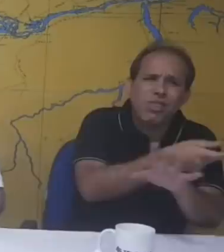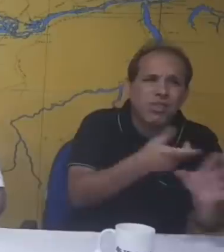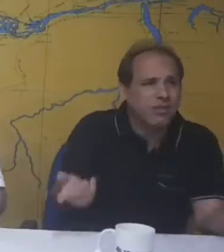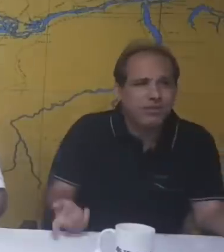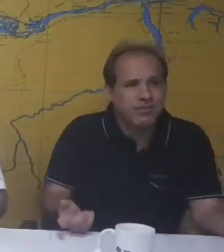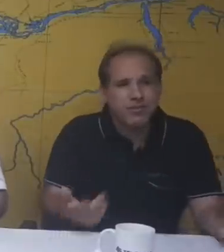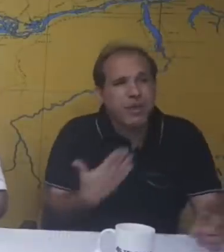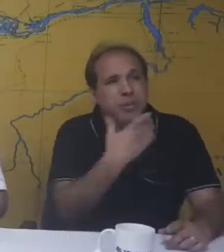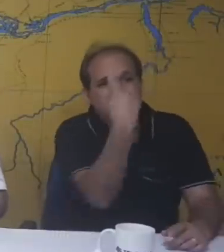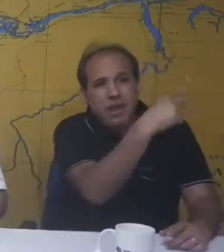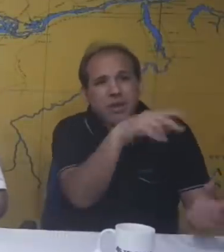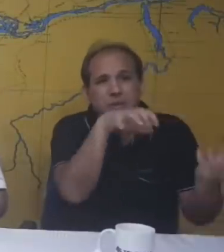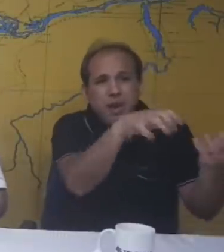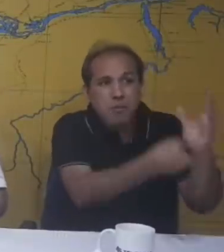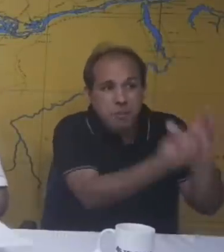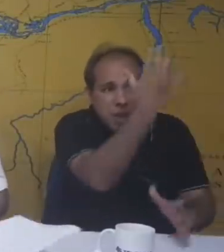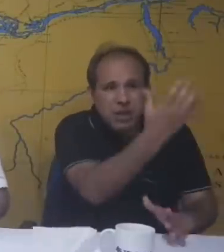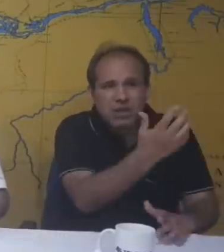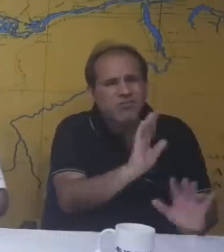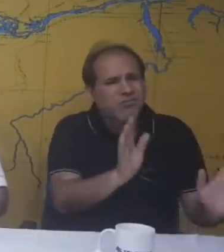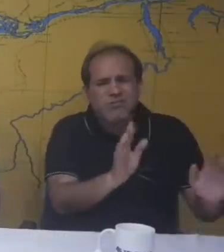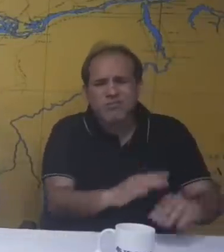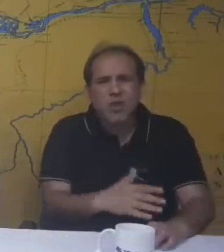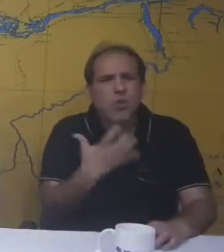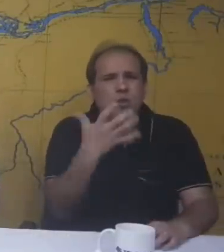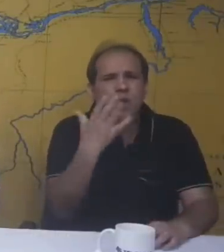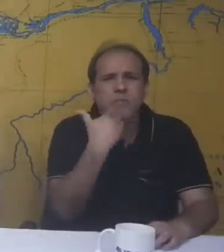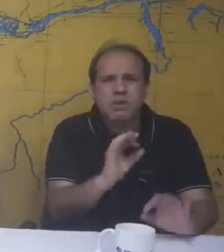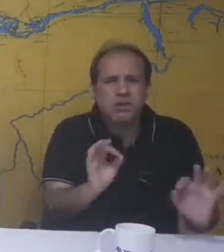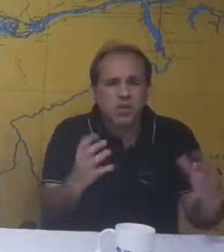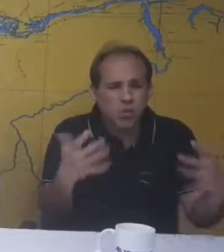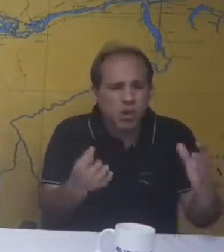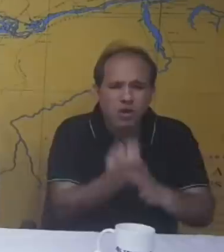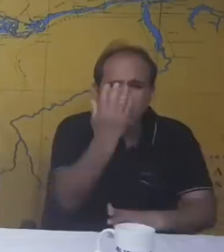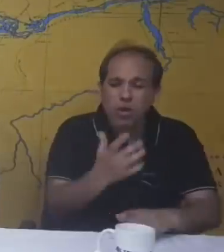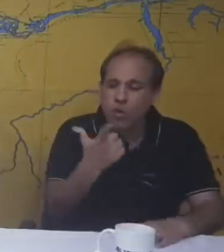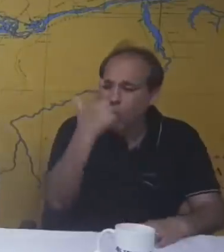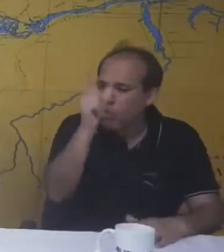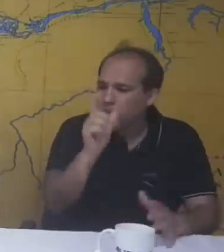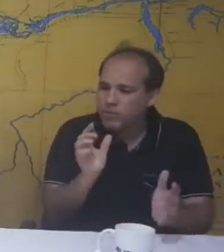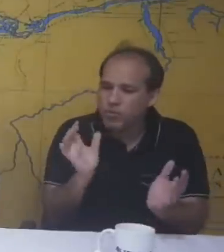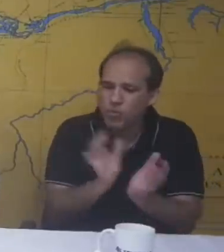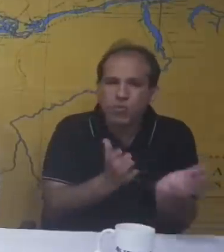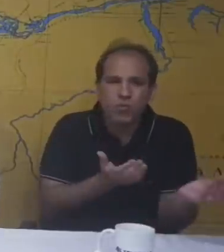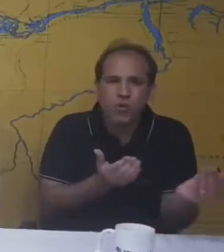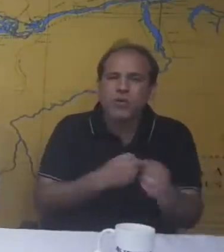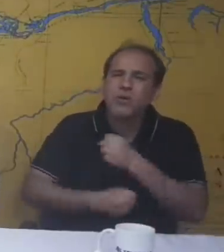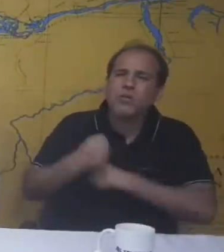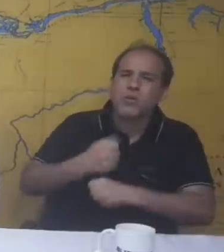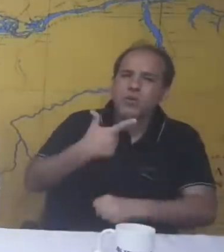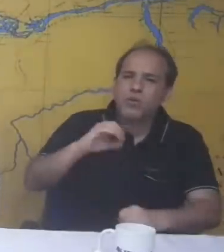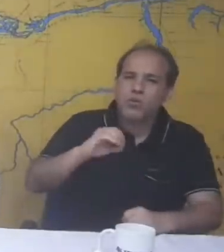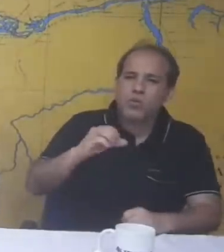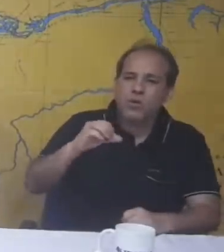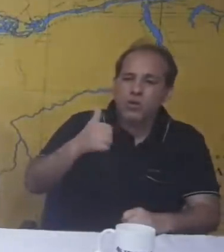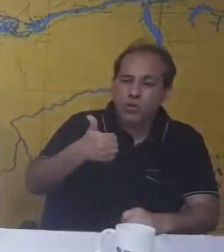né? Mas essa não é a intenção, não. Uma boa notícia, quer dizer, ainda não é uma boa notícia. A garotada, o ano passado, começou a reclamar